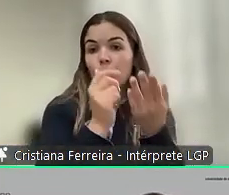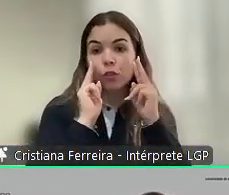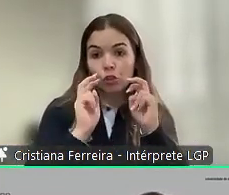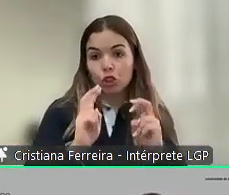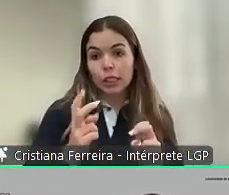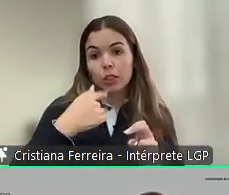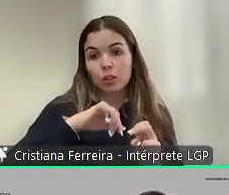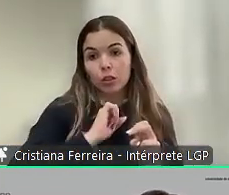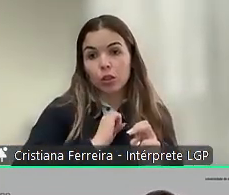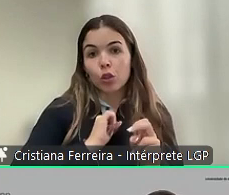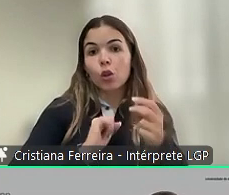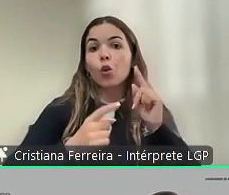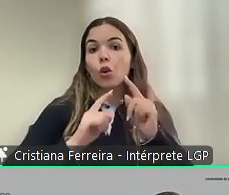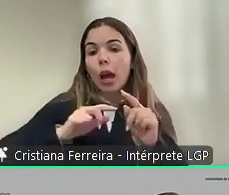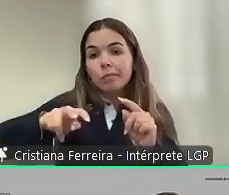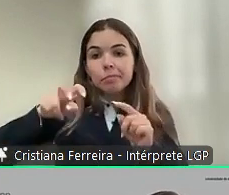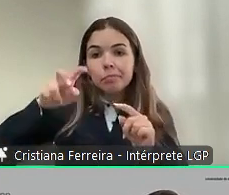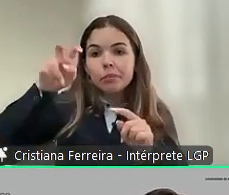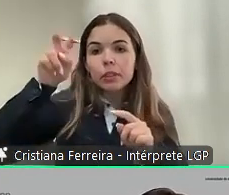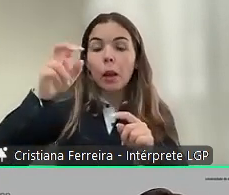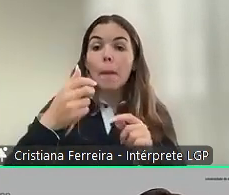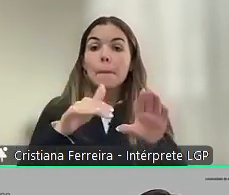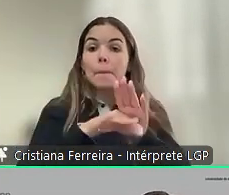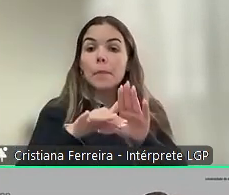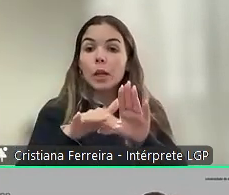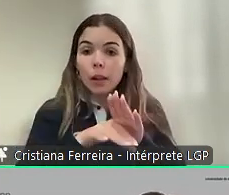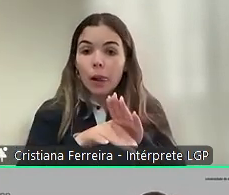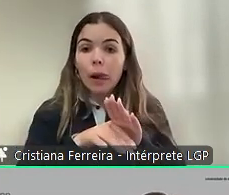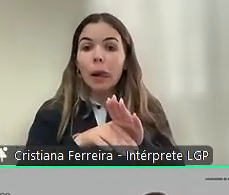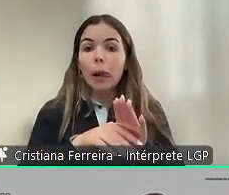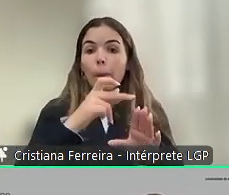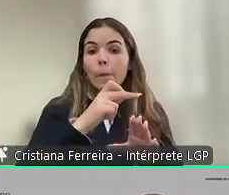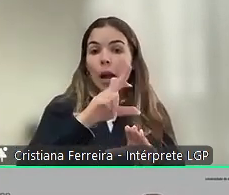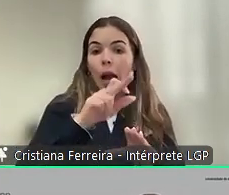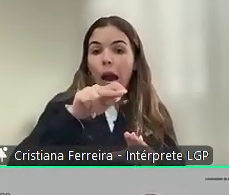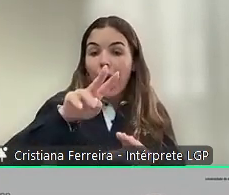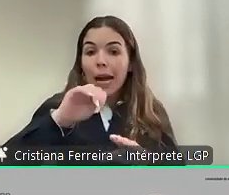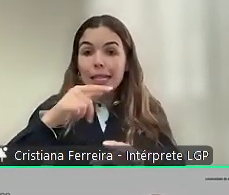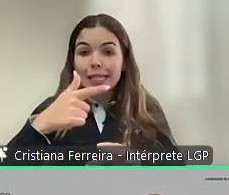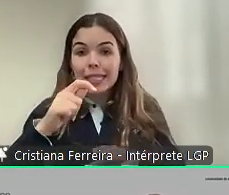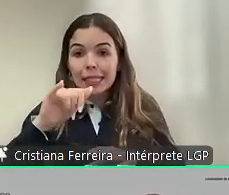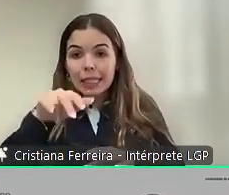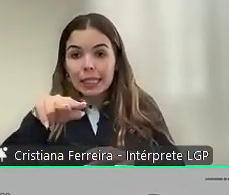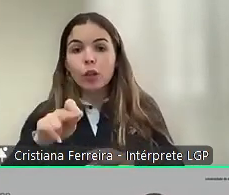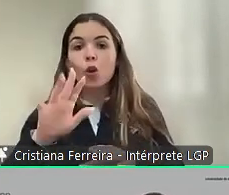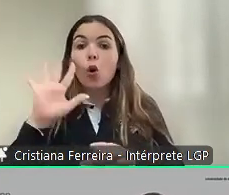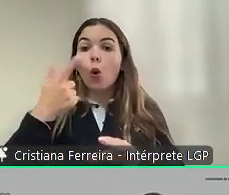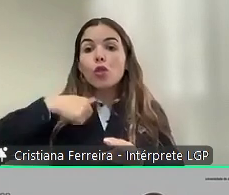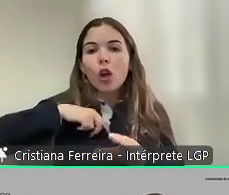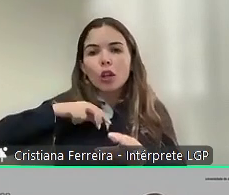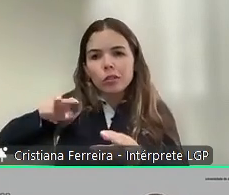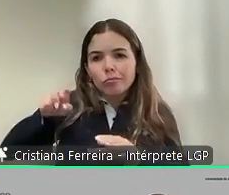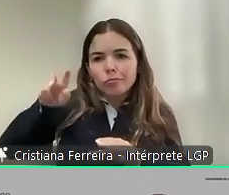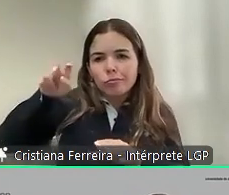a escada de participação da tomada de decisão de Arnstein, que é muito conhecida. À medida que vamos subindo os degraus da escada,